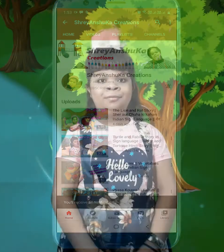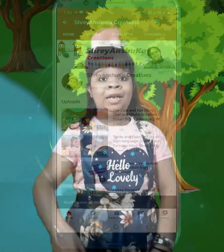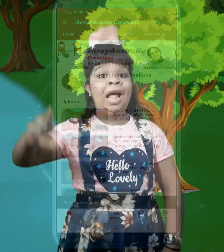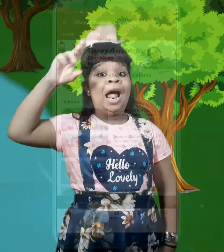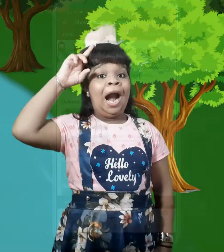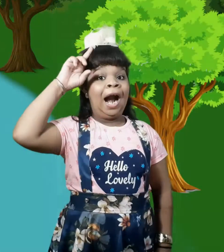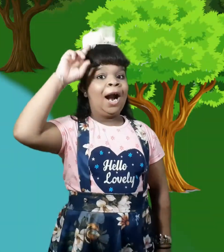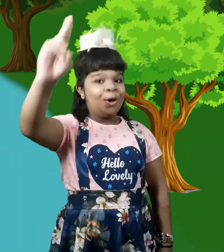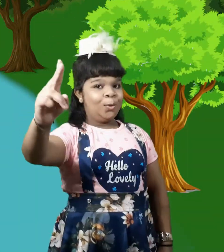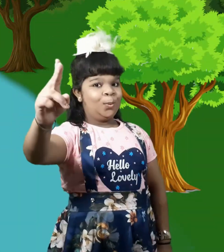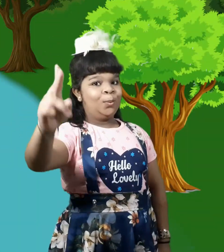हेलो,